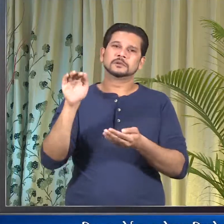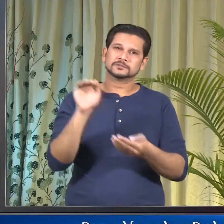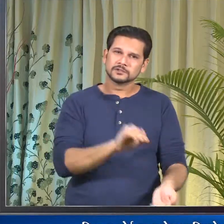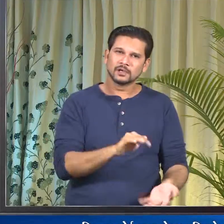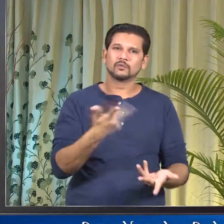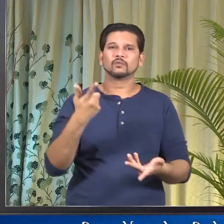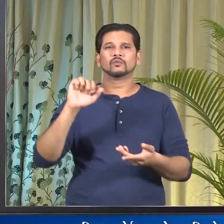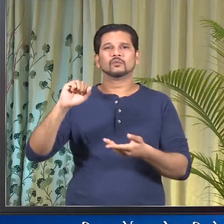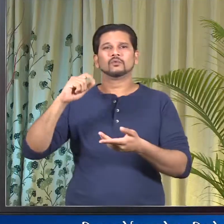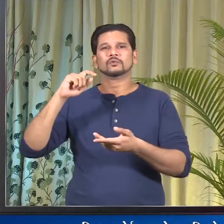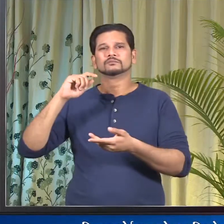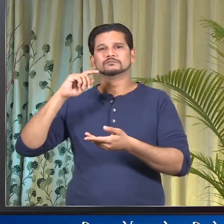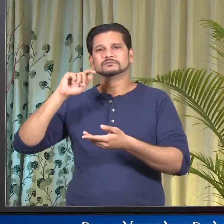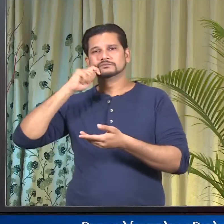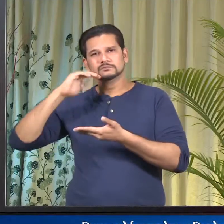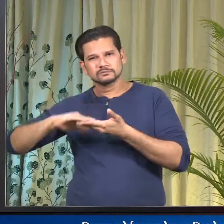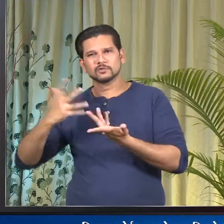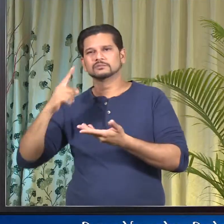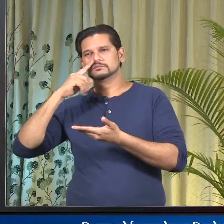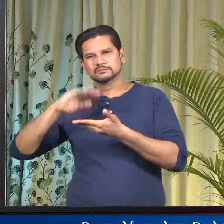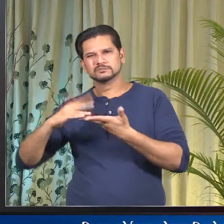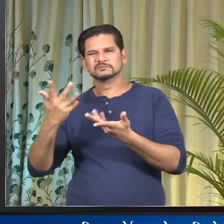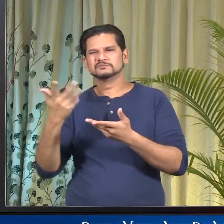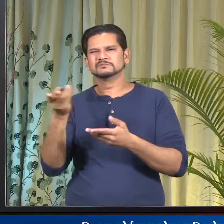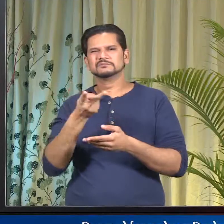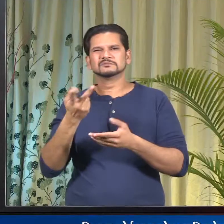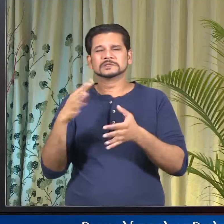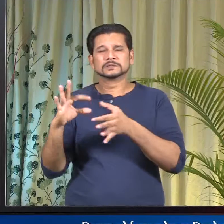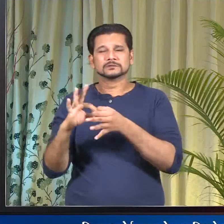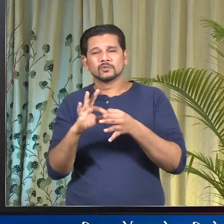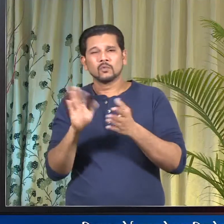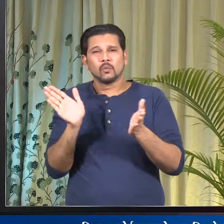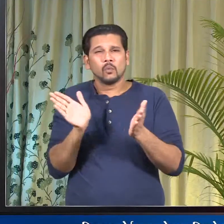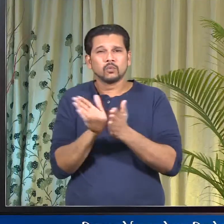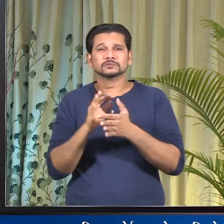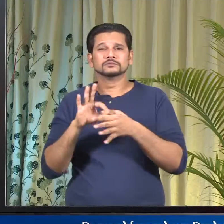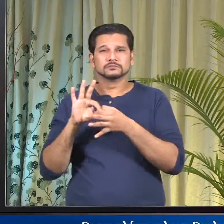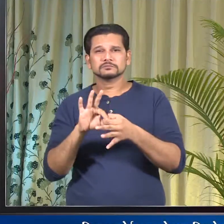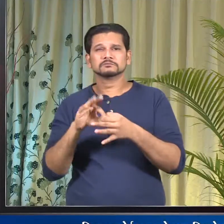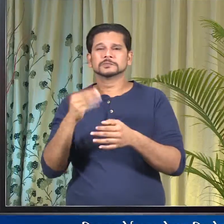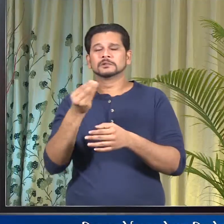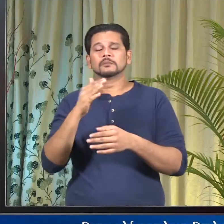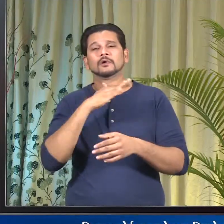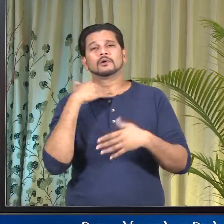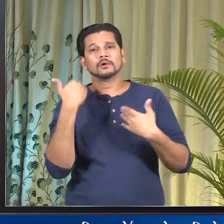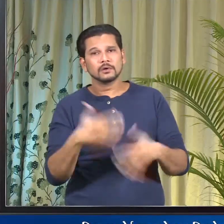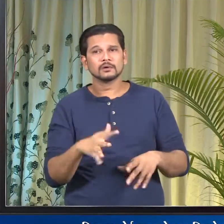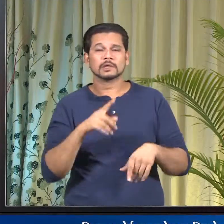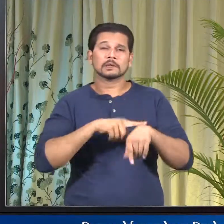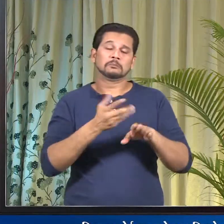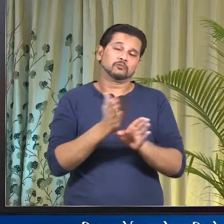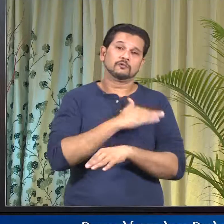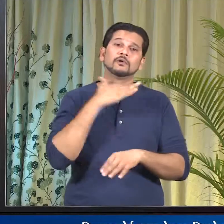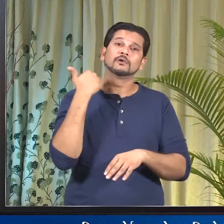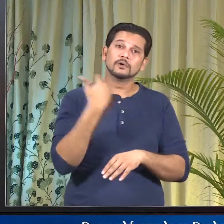मृत्य हो गई या पतनी की जो भी घर में जो समीब संबंधी हैं उन में से किसी की मृत्य हुई लेकिन असमय हो